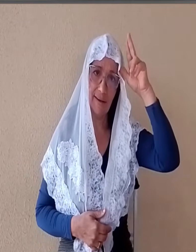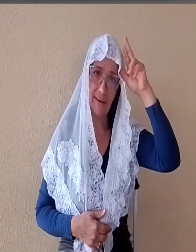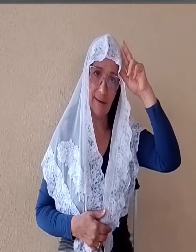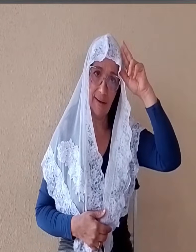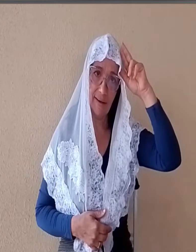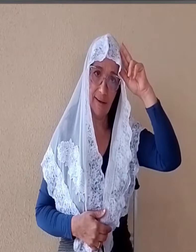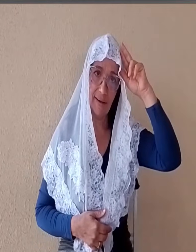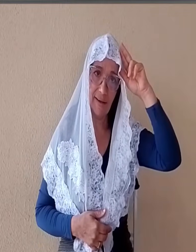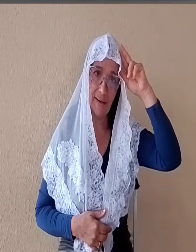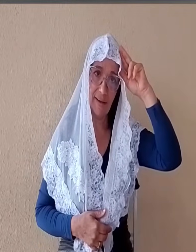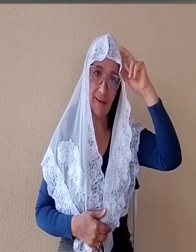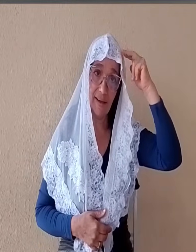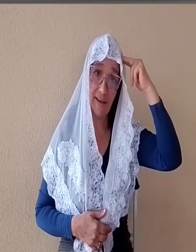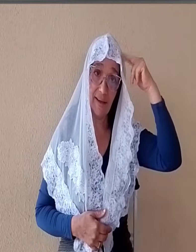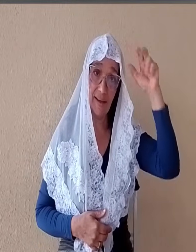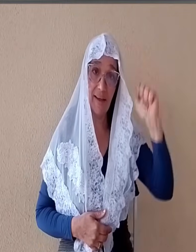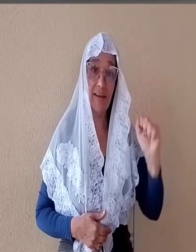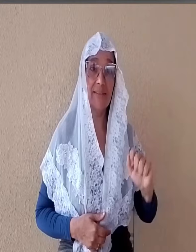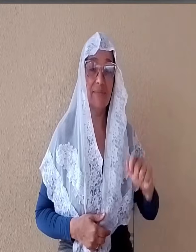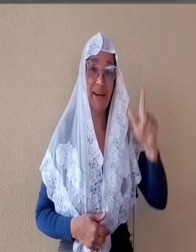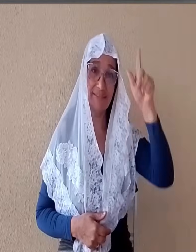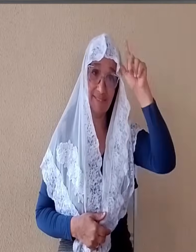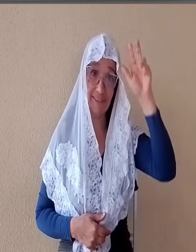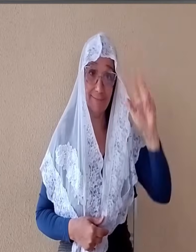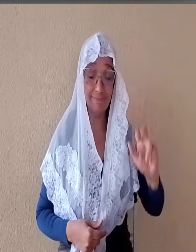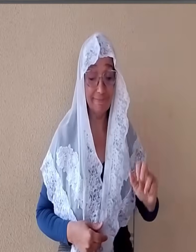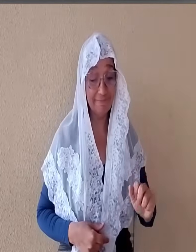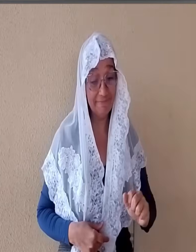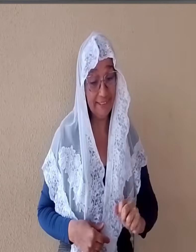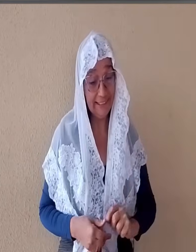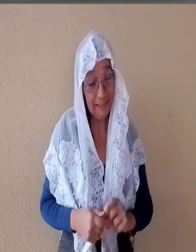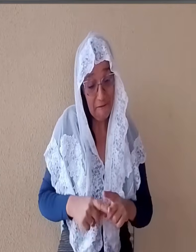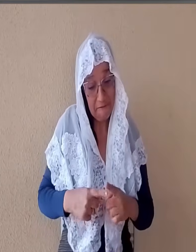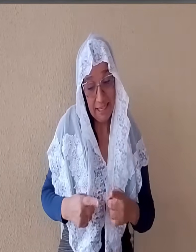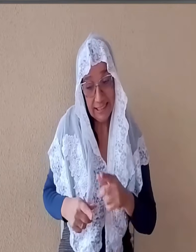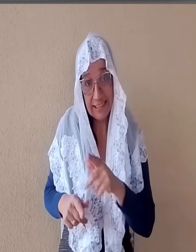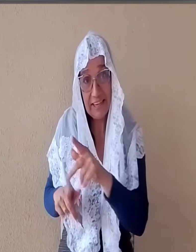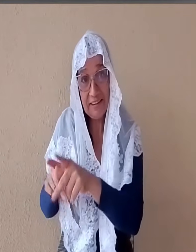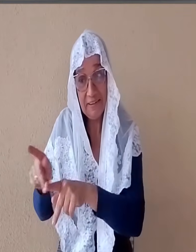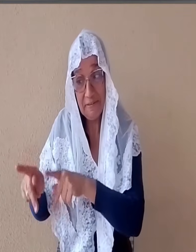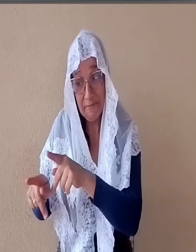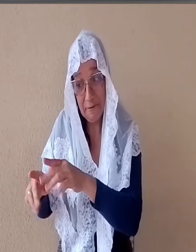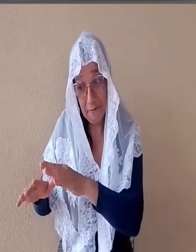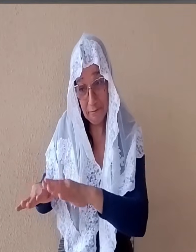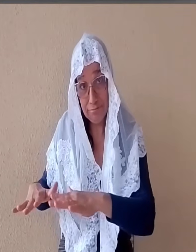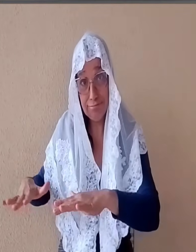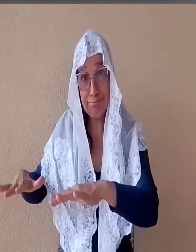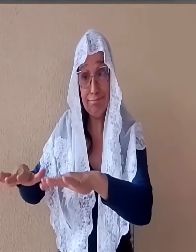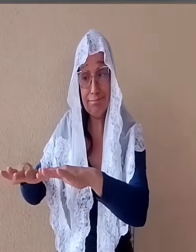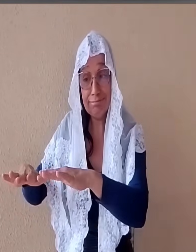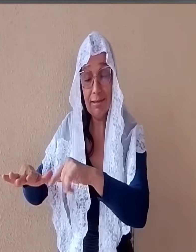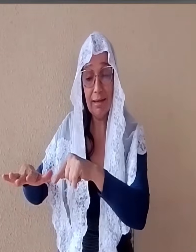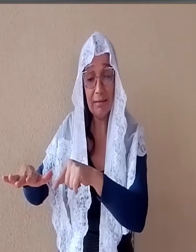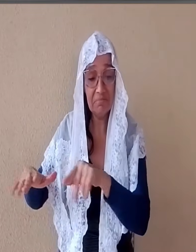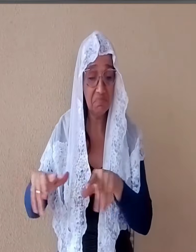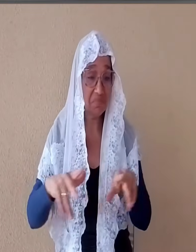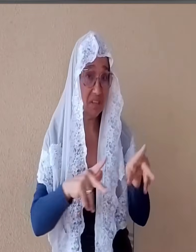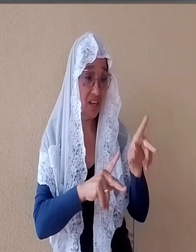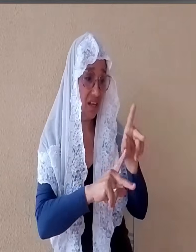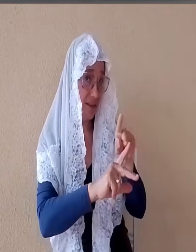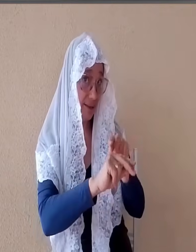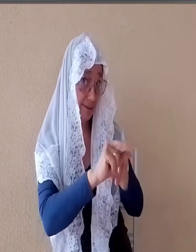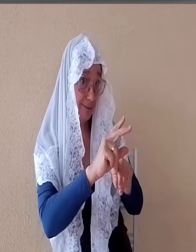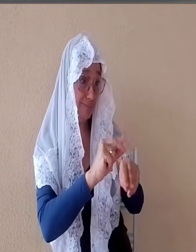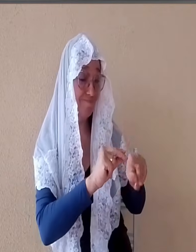acredita que tem servo de Deus no ministério, tem servo de Deus em todo canto, que eles contam